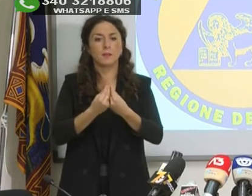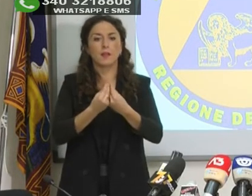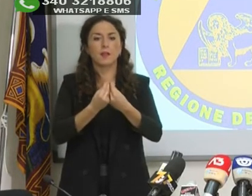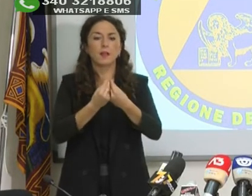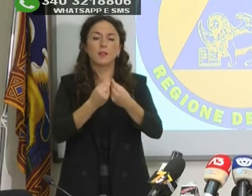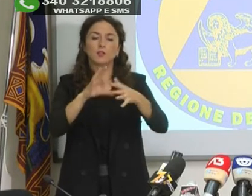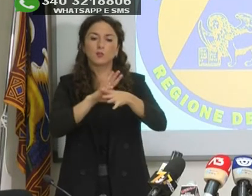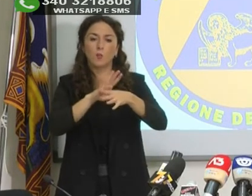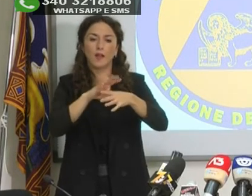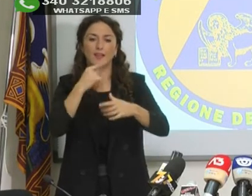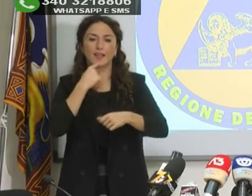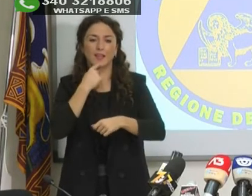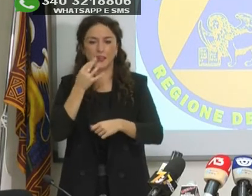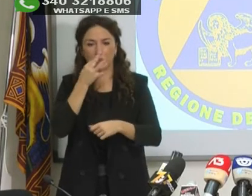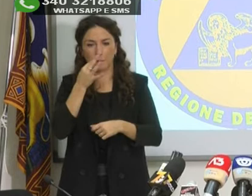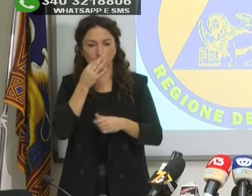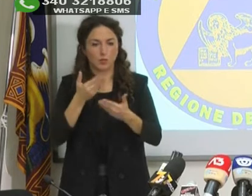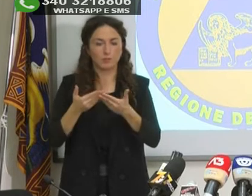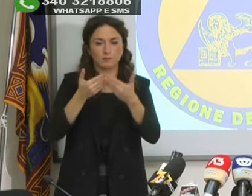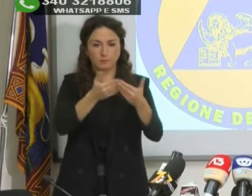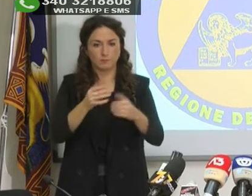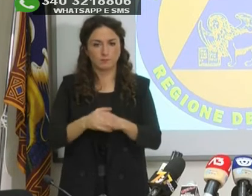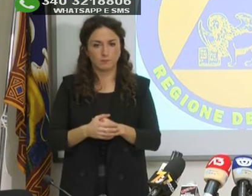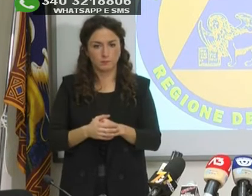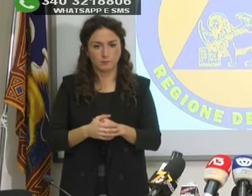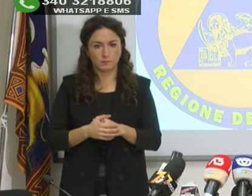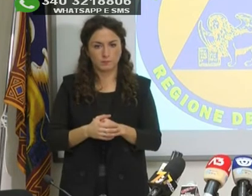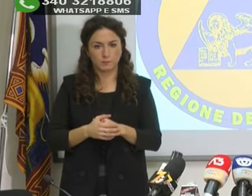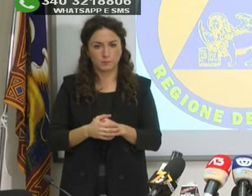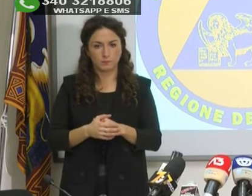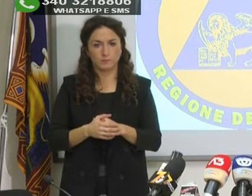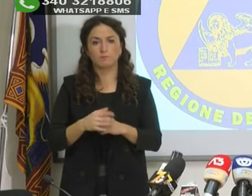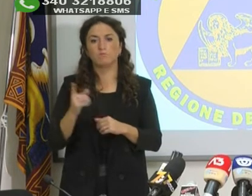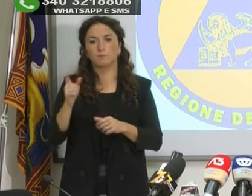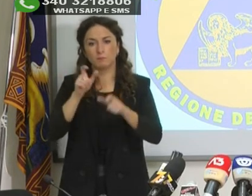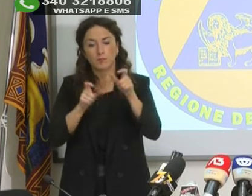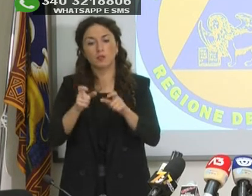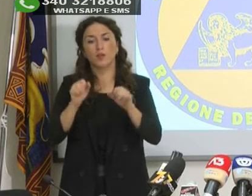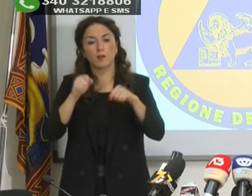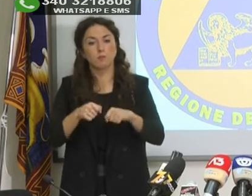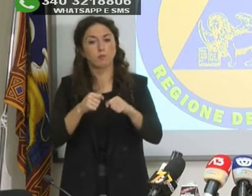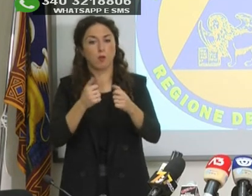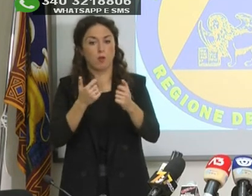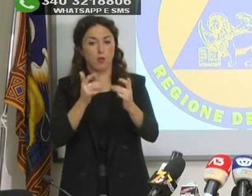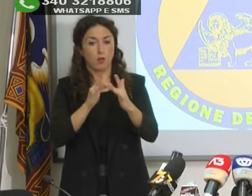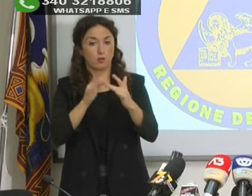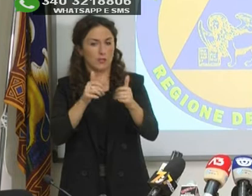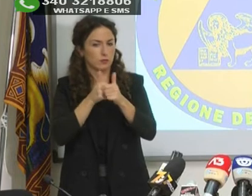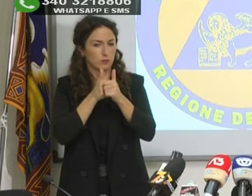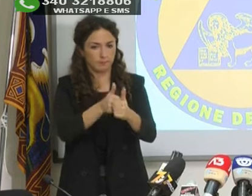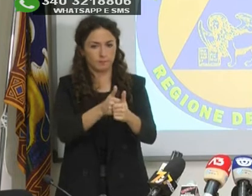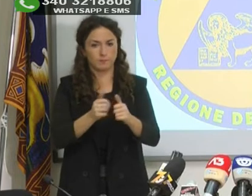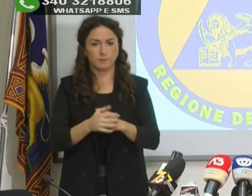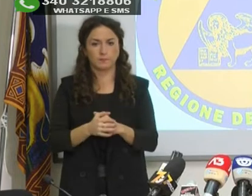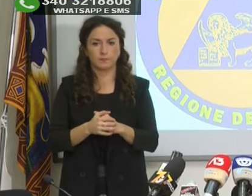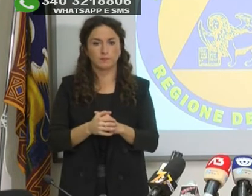in maniera particolare, liberando altre persone che potrà fare contract tesi e altre cose. Il bando della